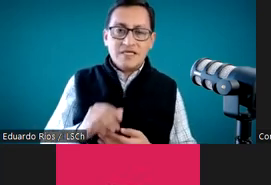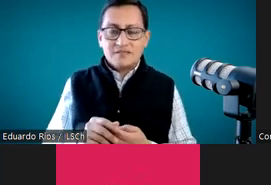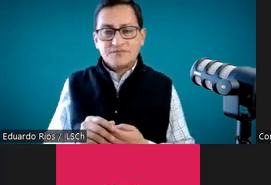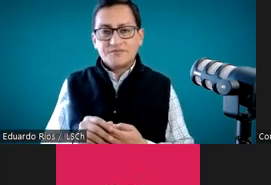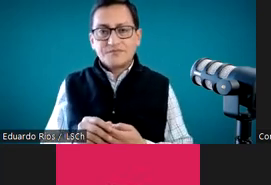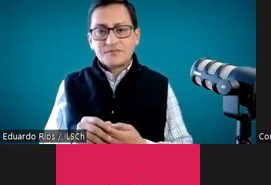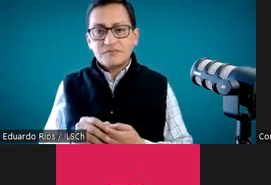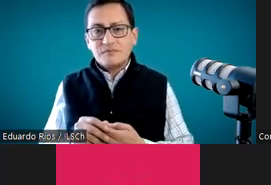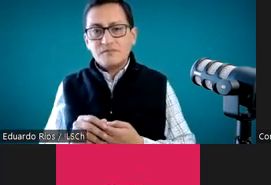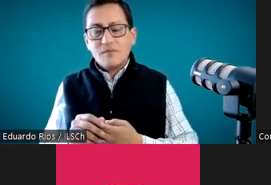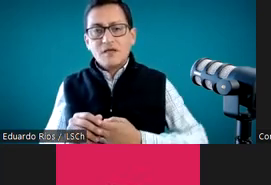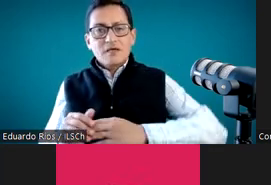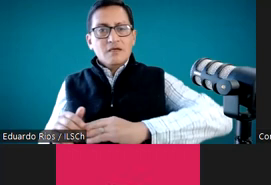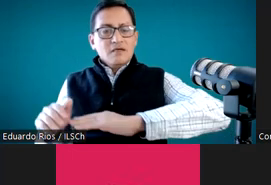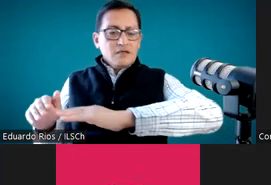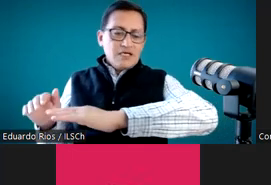algunas señas.